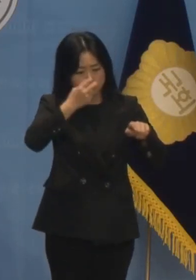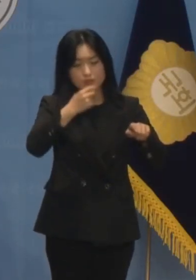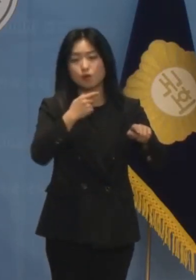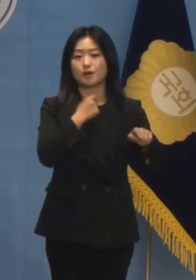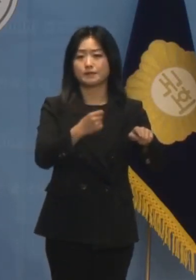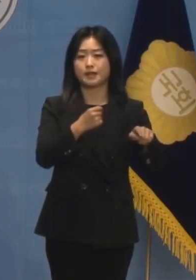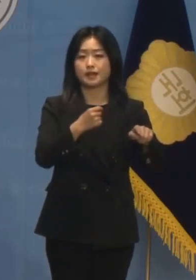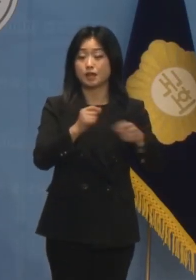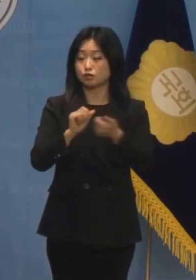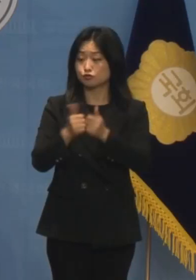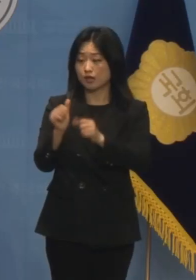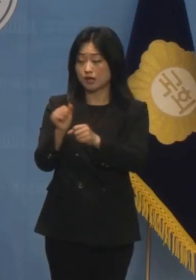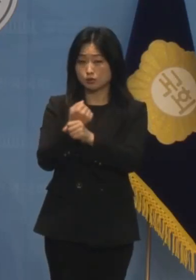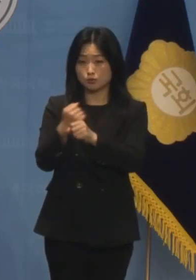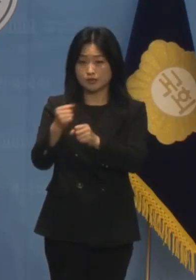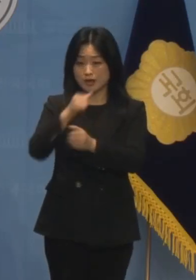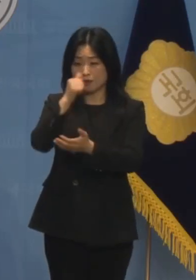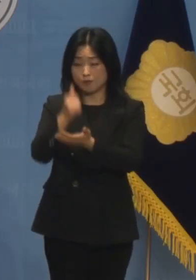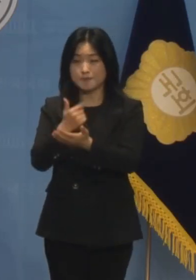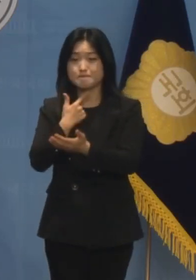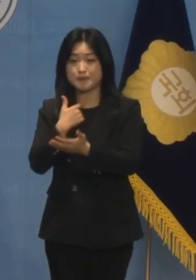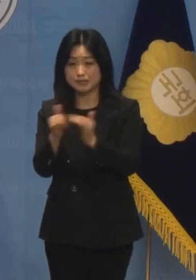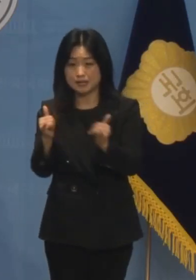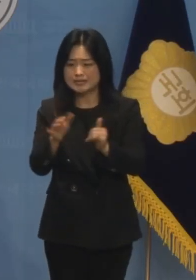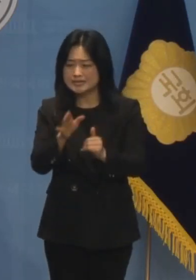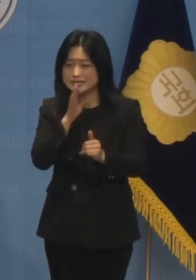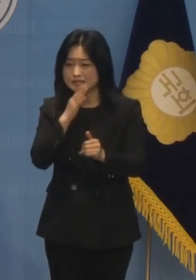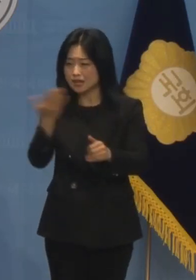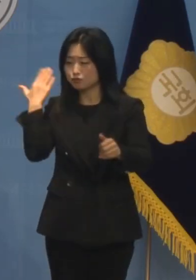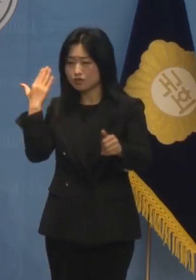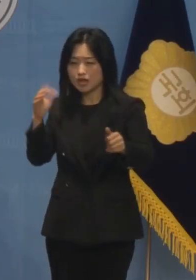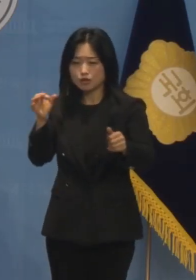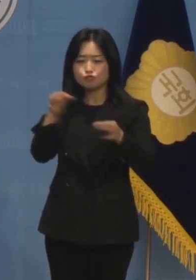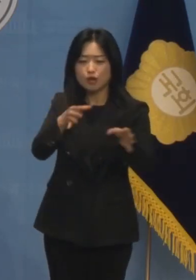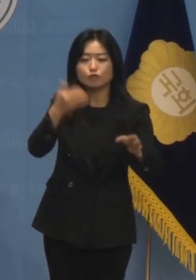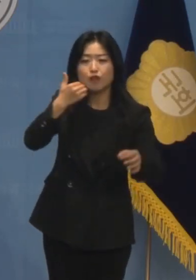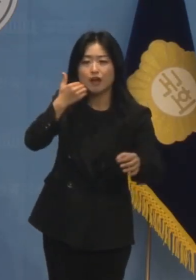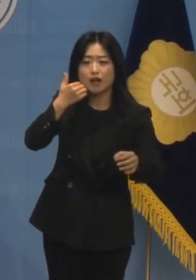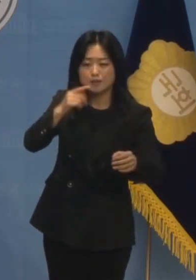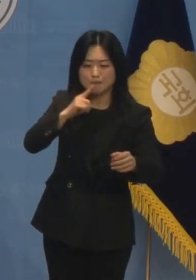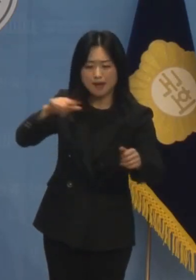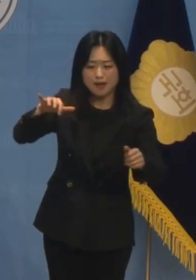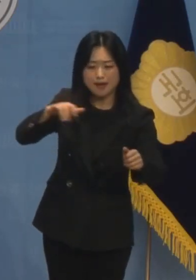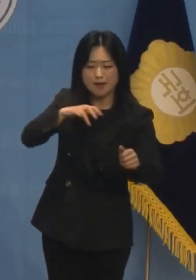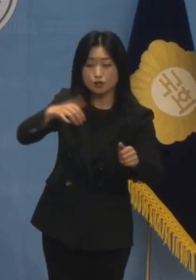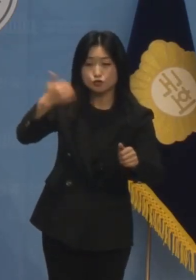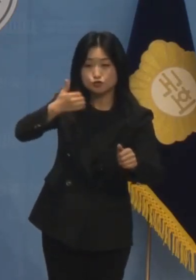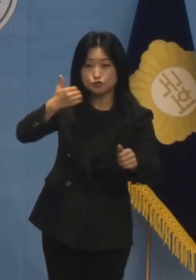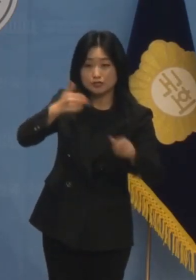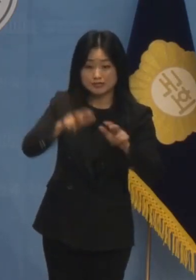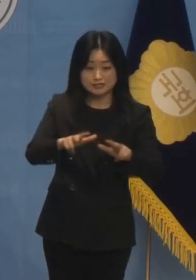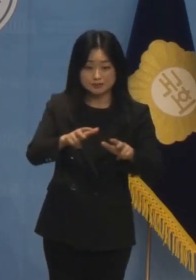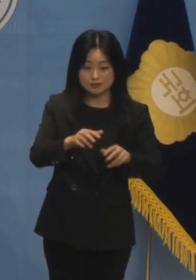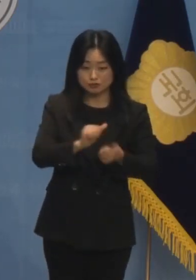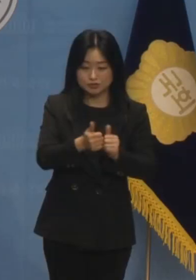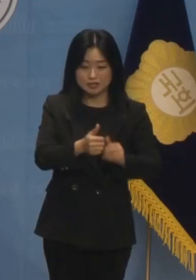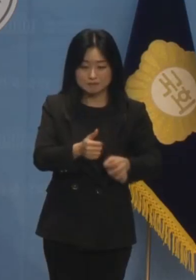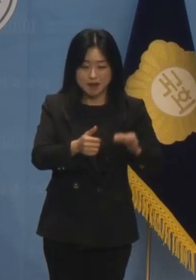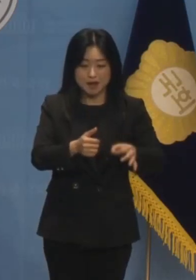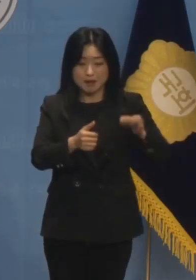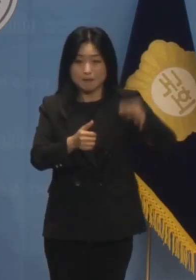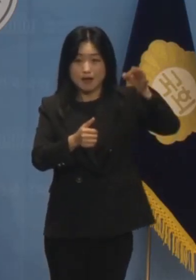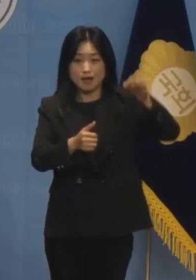주가 조작범과 실제 투자자가 누구인지, 지금도 주가를 3배씩 상승시키는